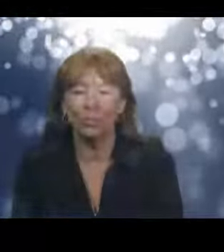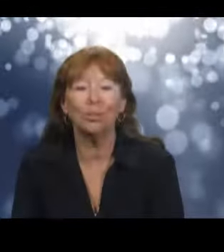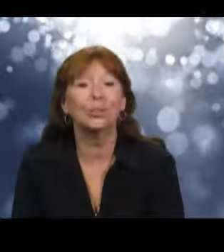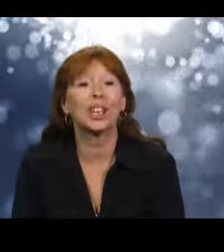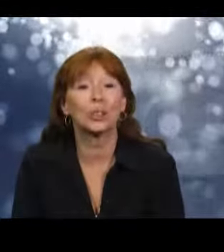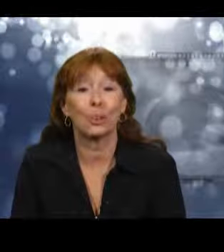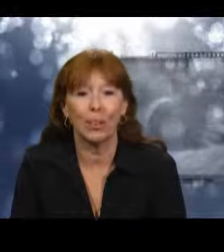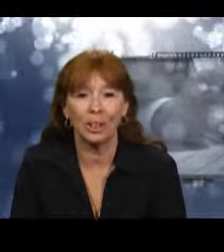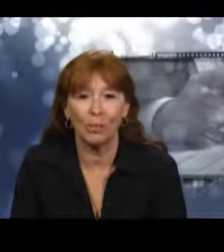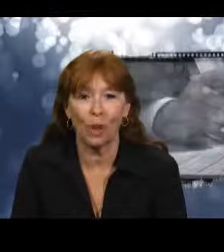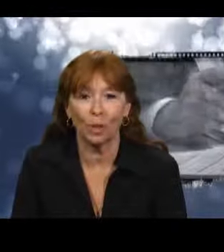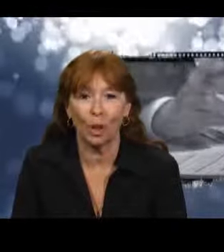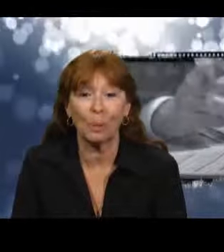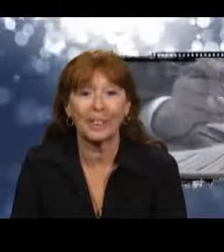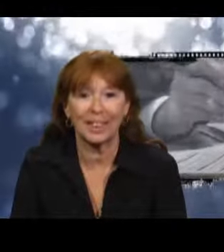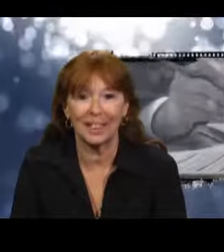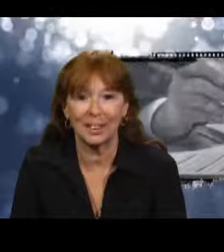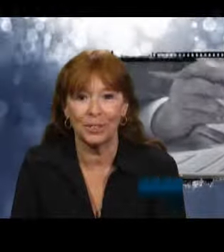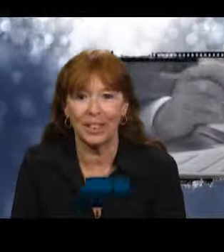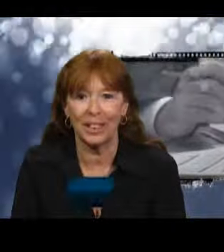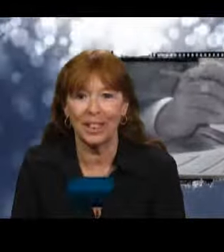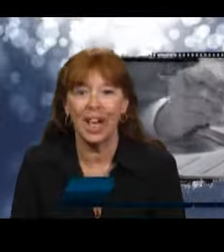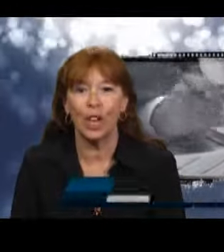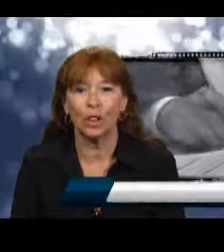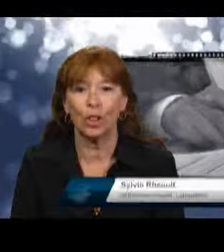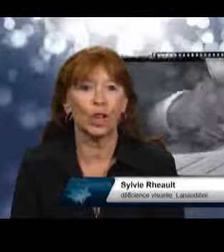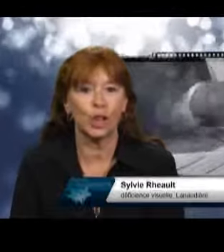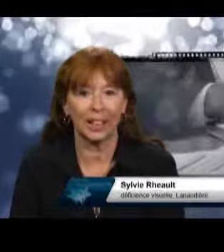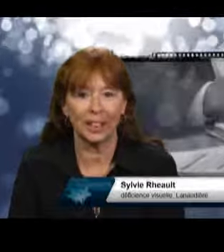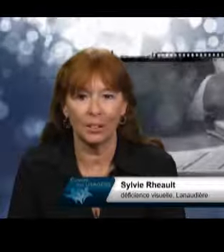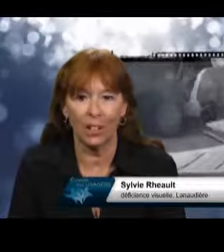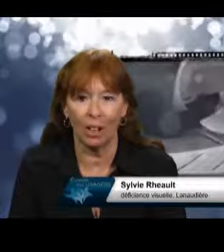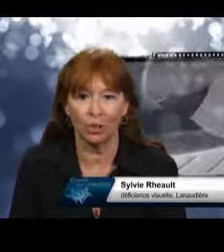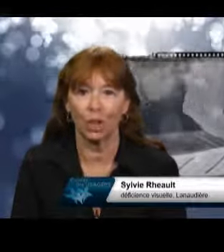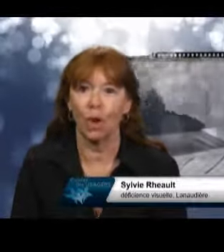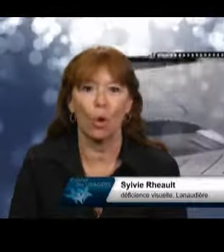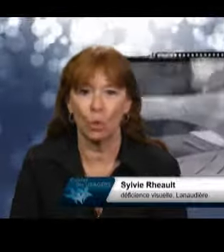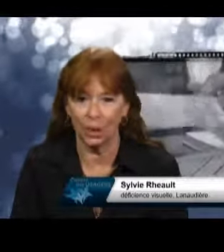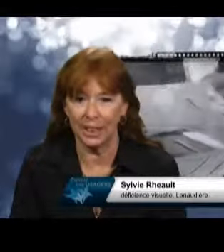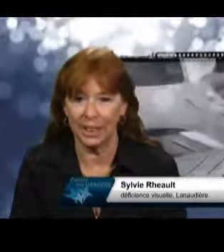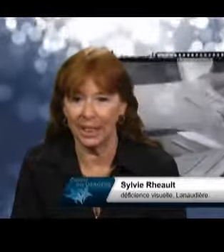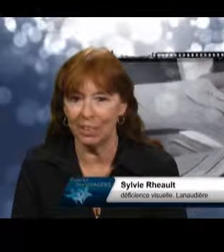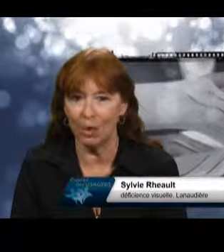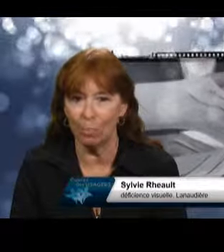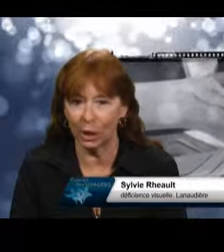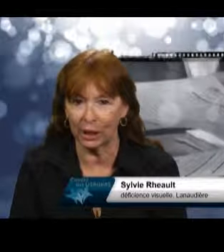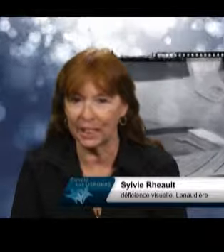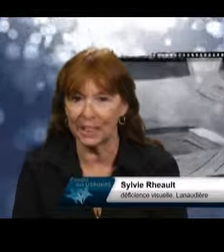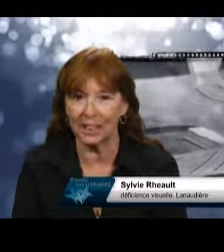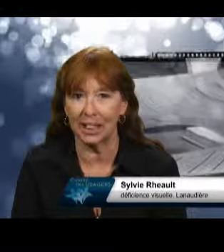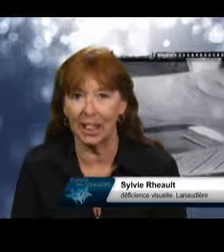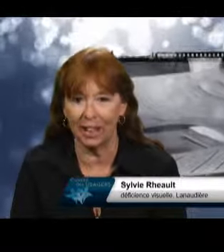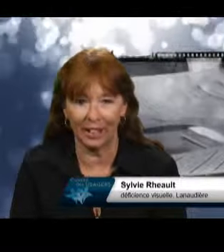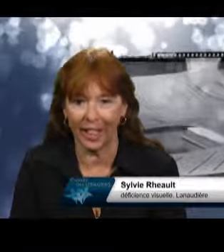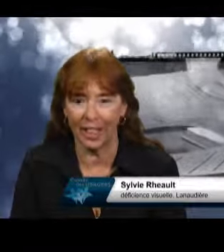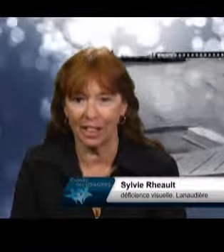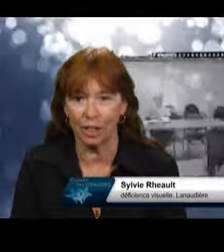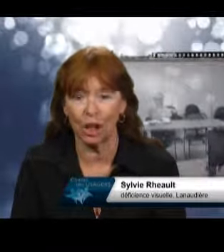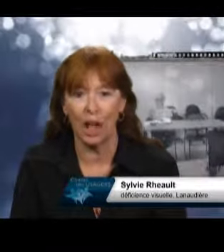Nous assurons d'avoir une représentativité de chaque déficience, auditive, motrice, langage